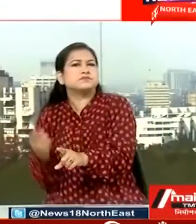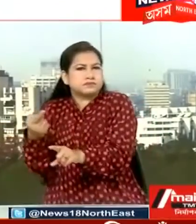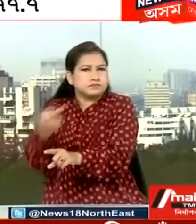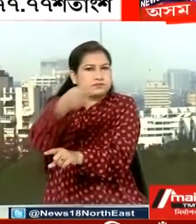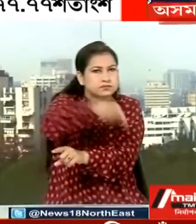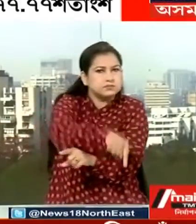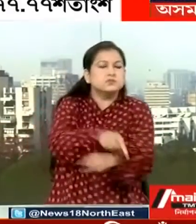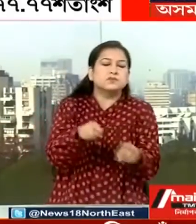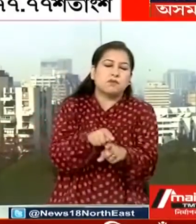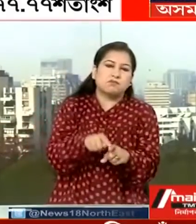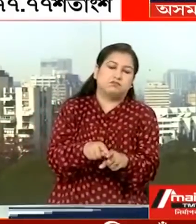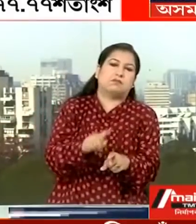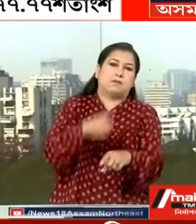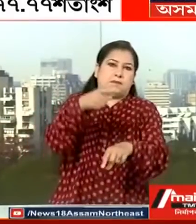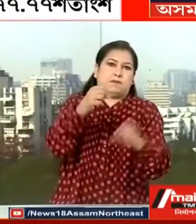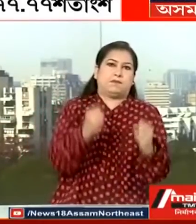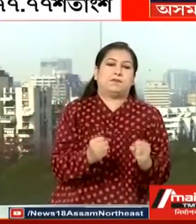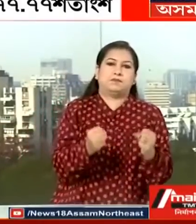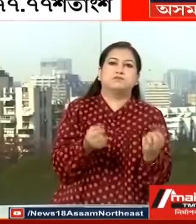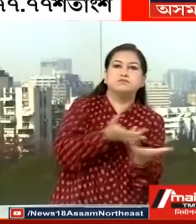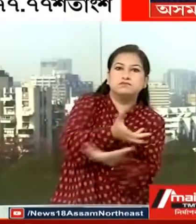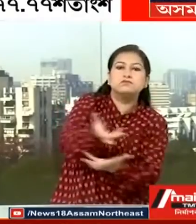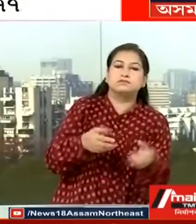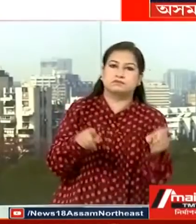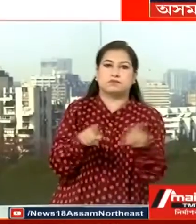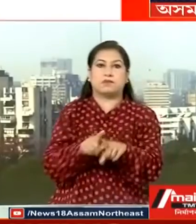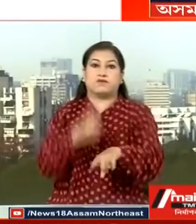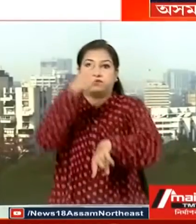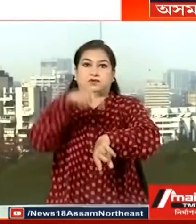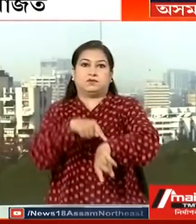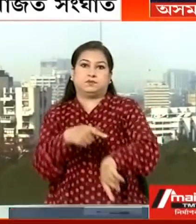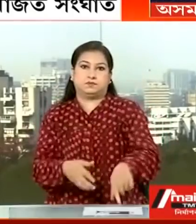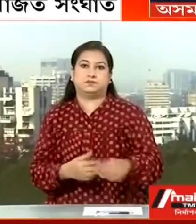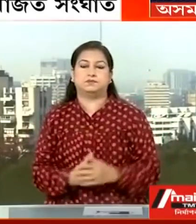की कार्यवाही के दौरान लोकसभा चैंबर में बैठेंगे।